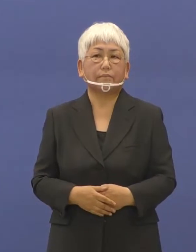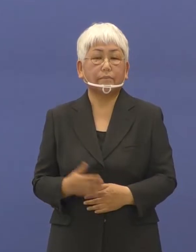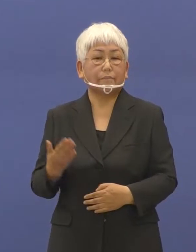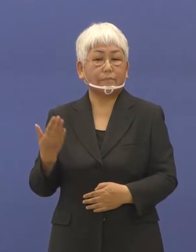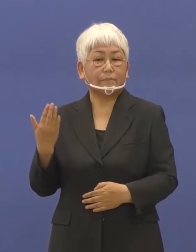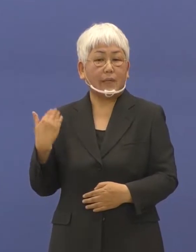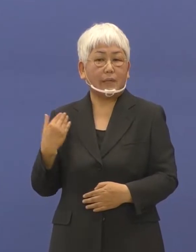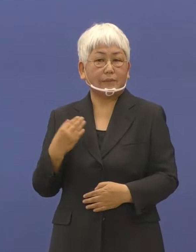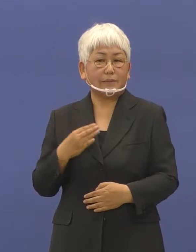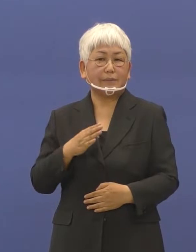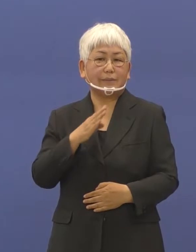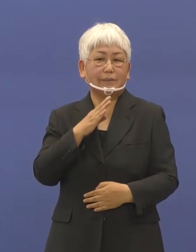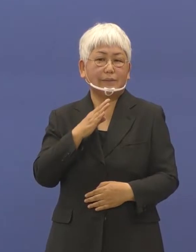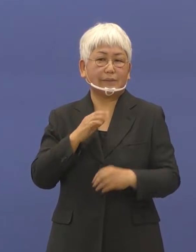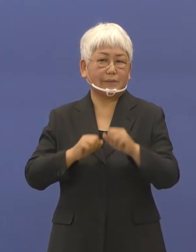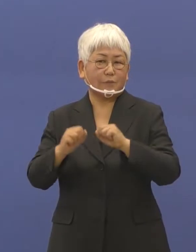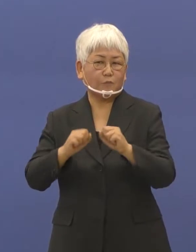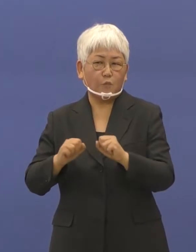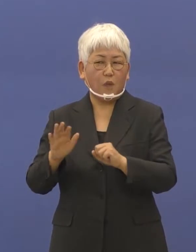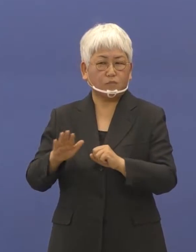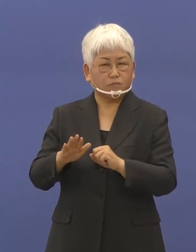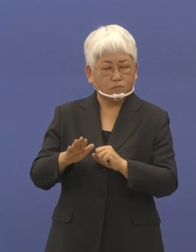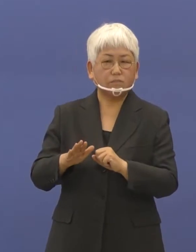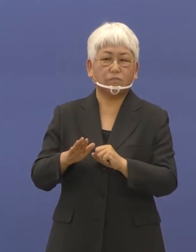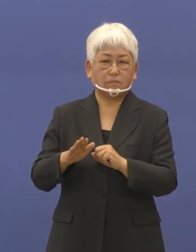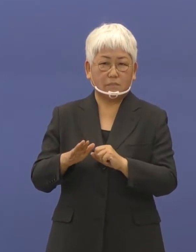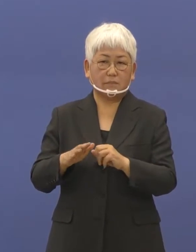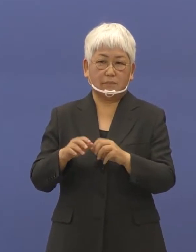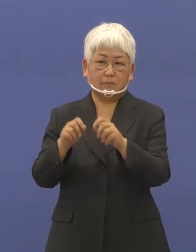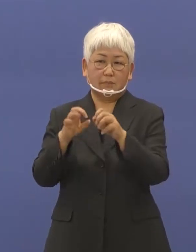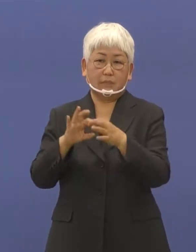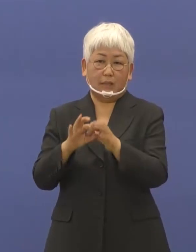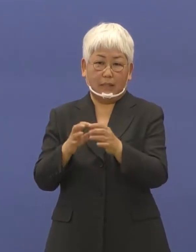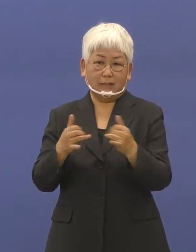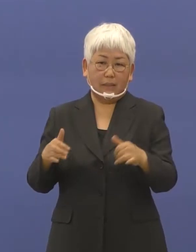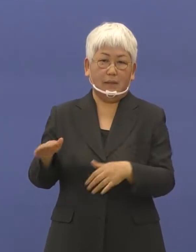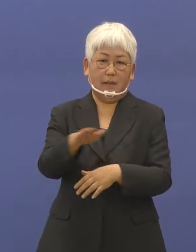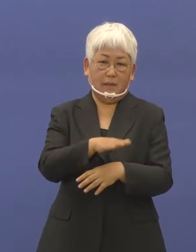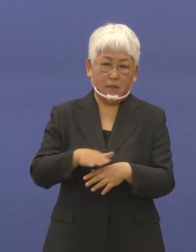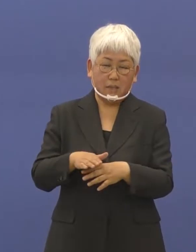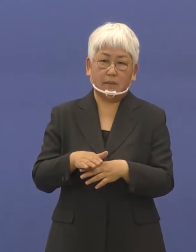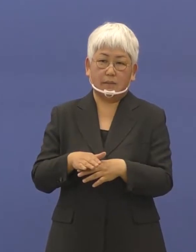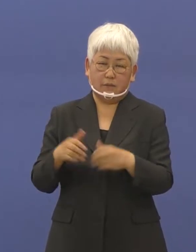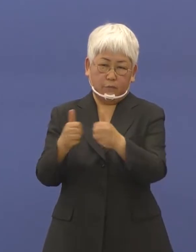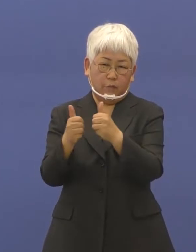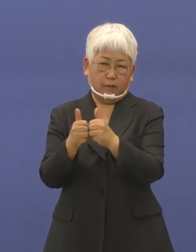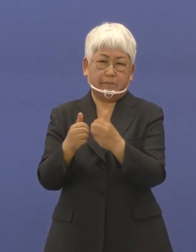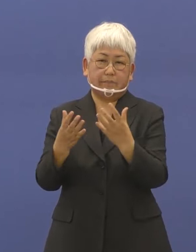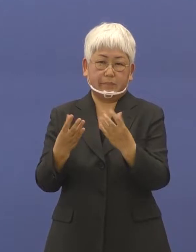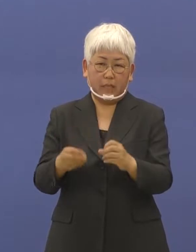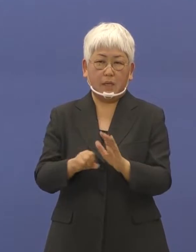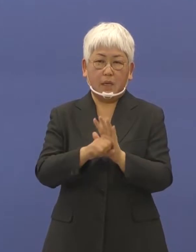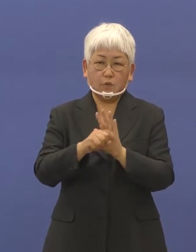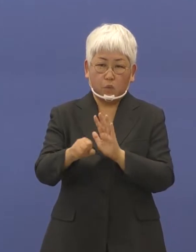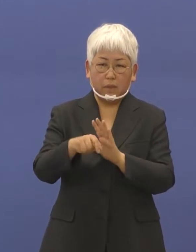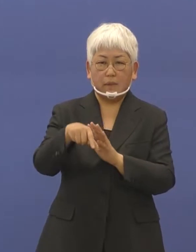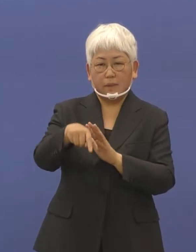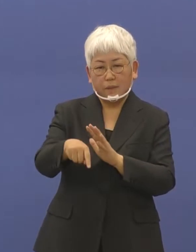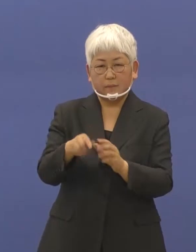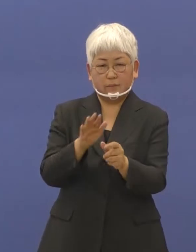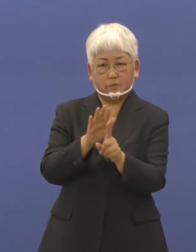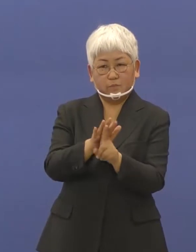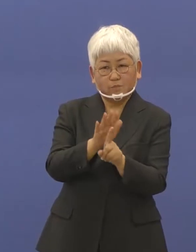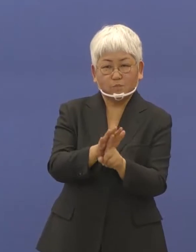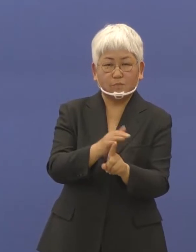関係者の皆さんに中心になっていただくことで、この効果的な医療的ケア児支援